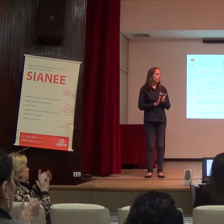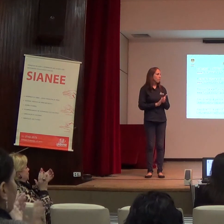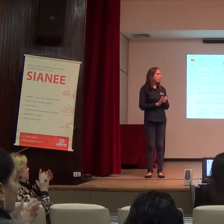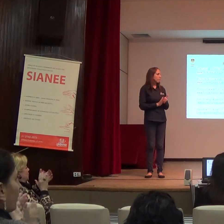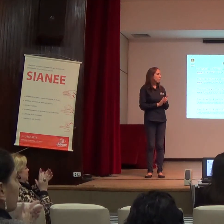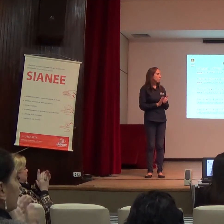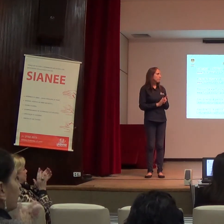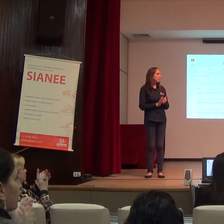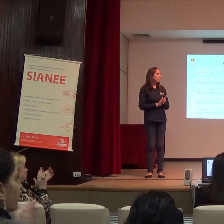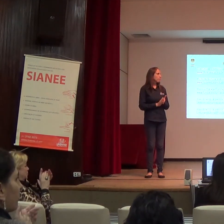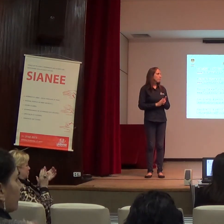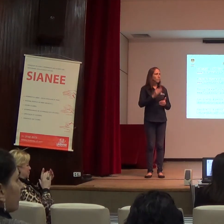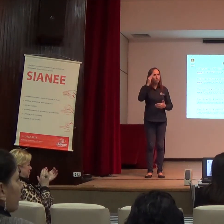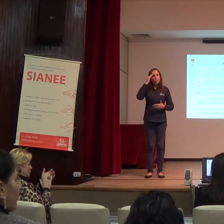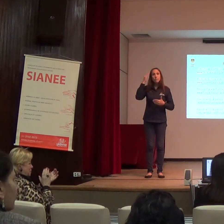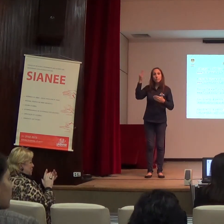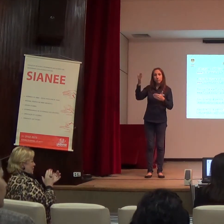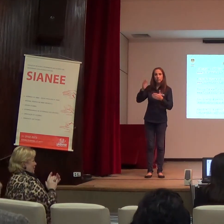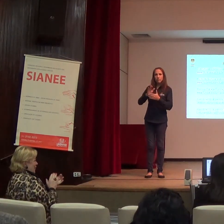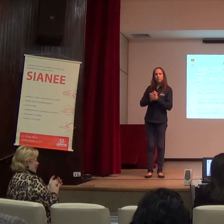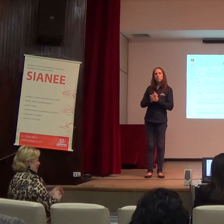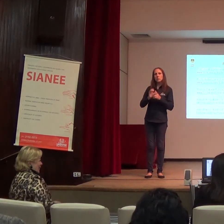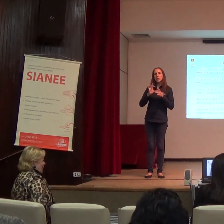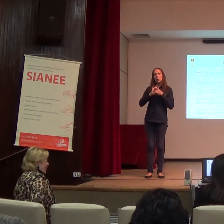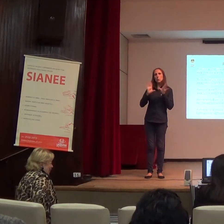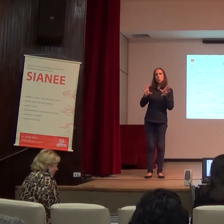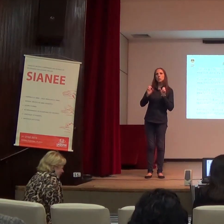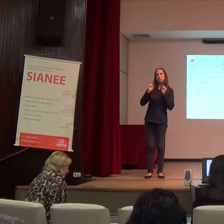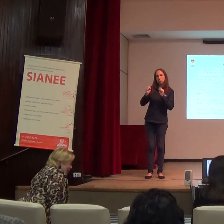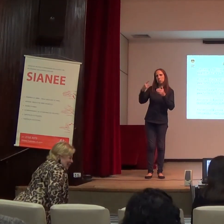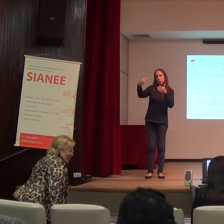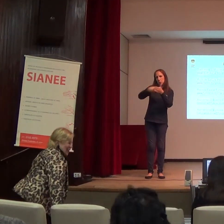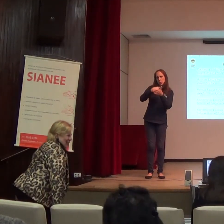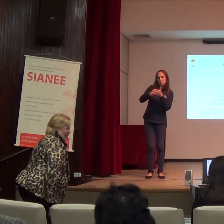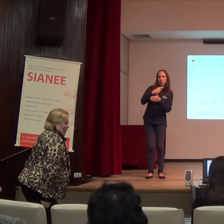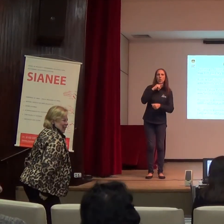Obrigada, fico à disposição para quem tiver alguma dúvida.